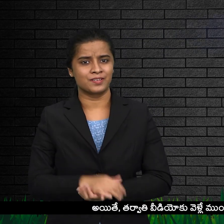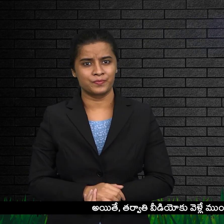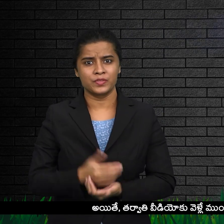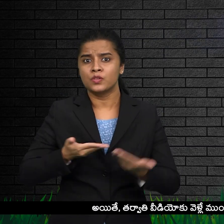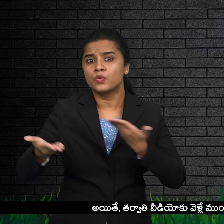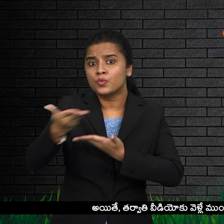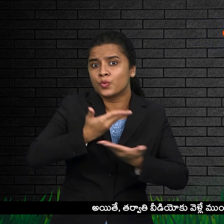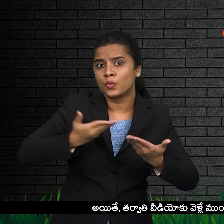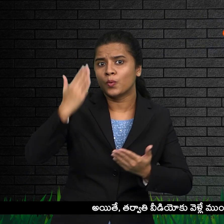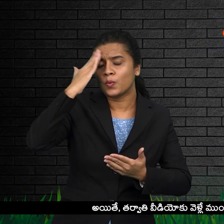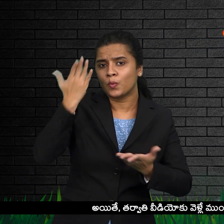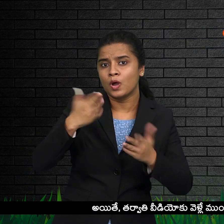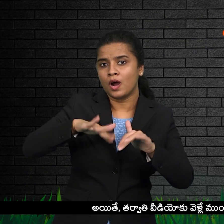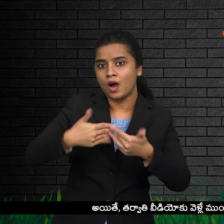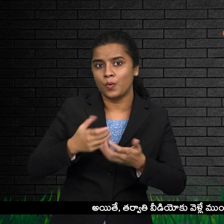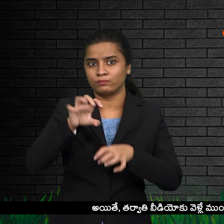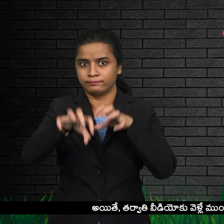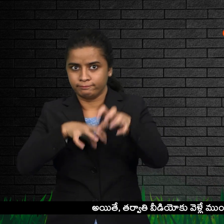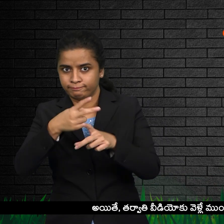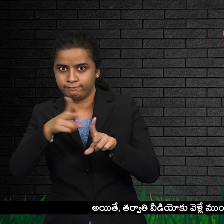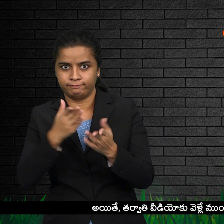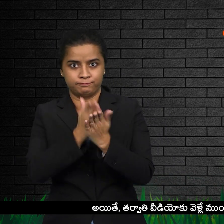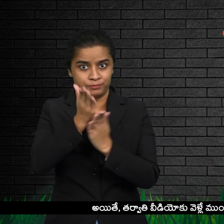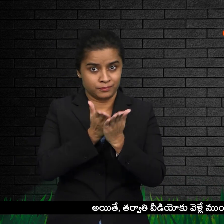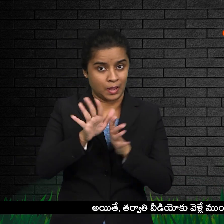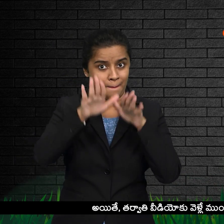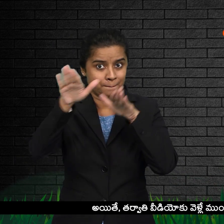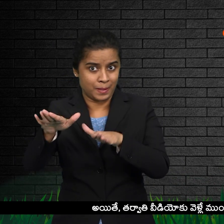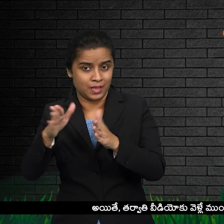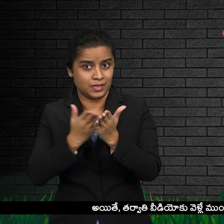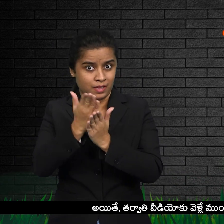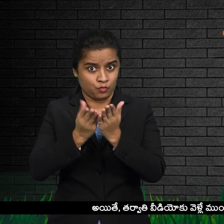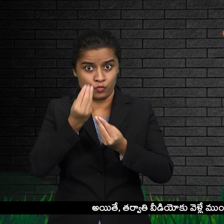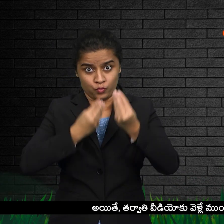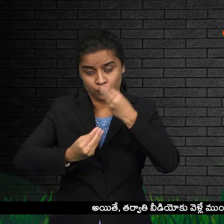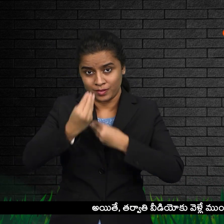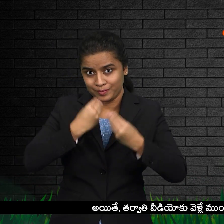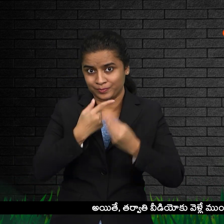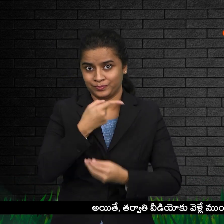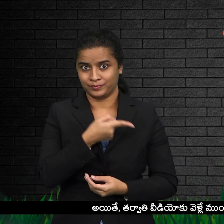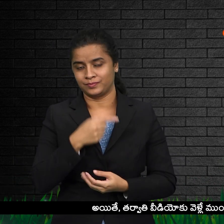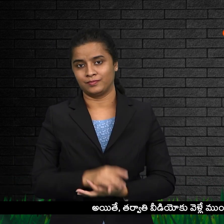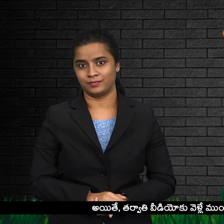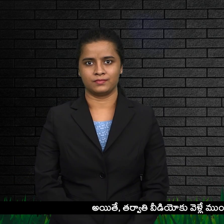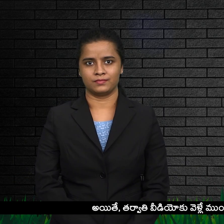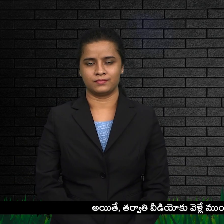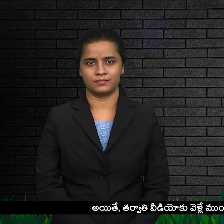అయితే తర్వాతి వీడియోకు వెళ్లే ముందు జంతువులను అవి తీసుకునే ఆహారాన్ని బట్టి